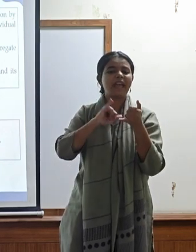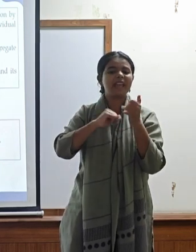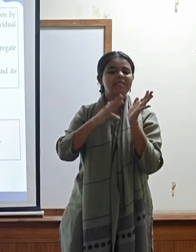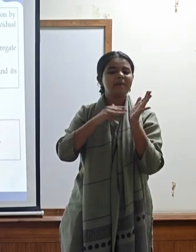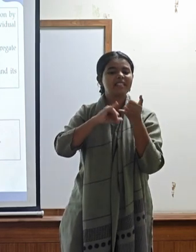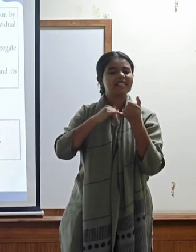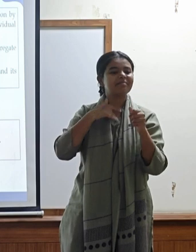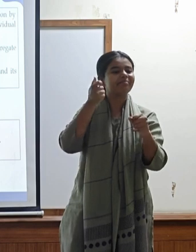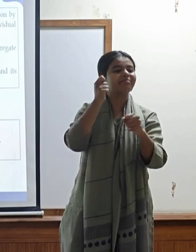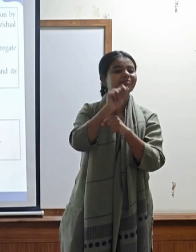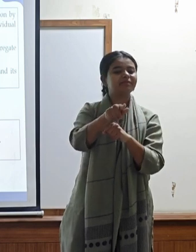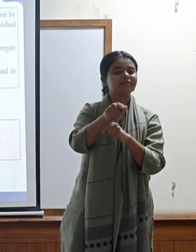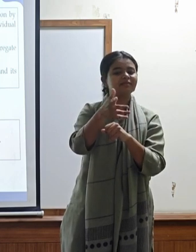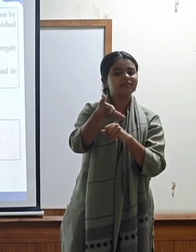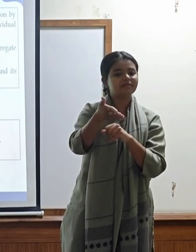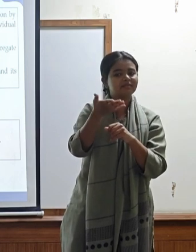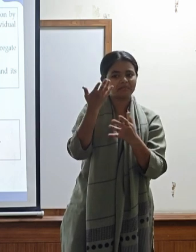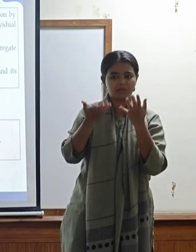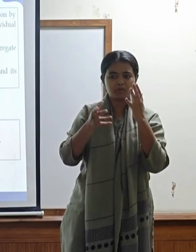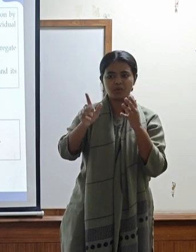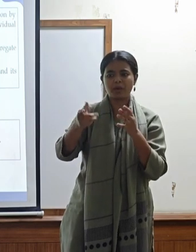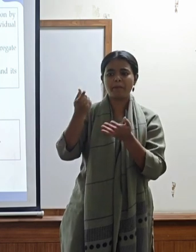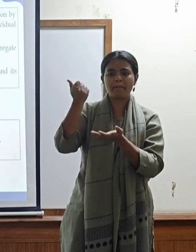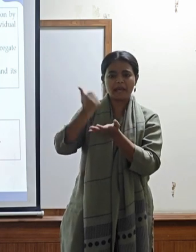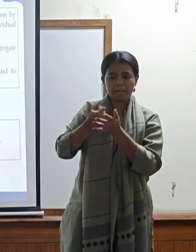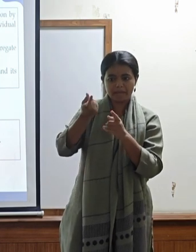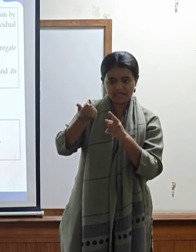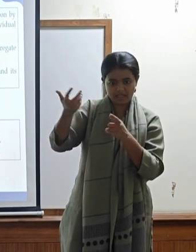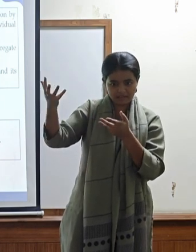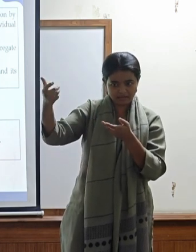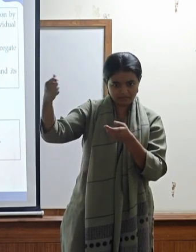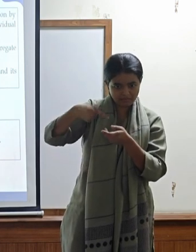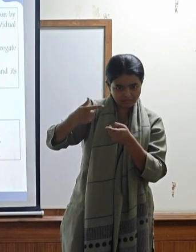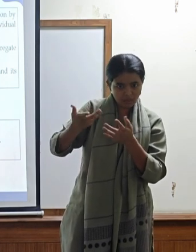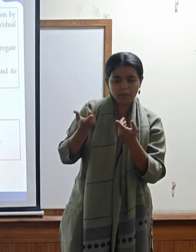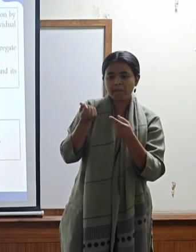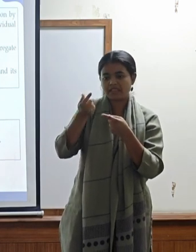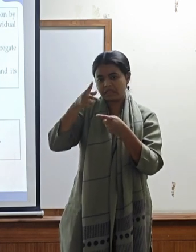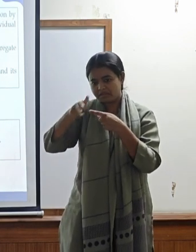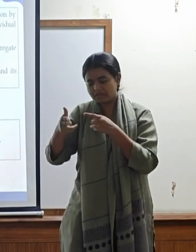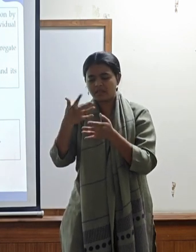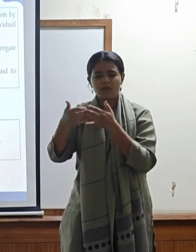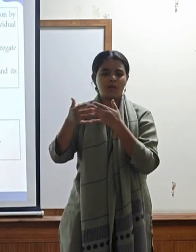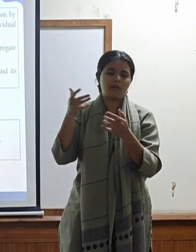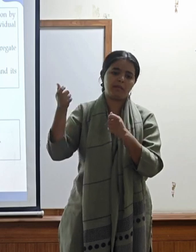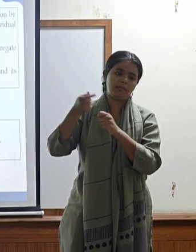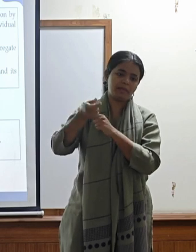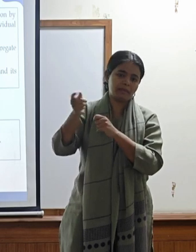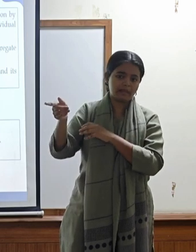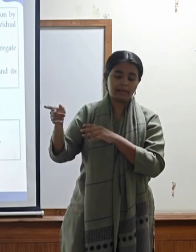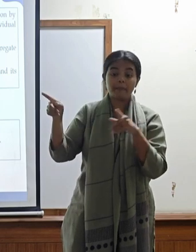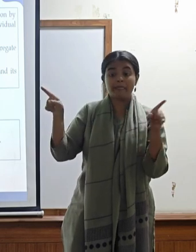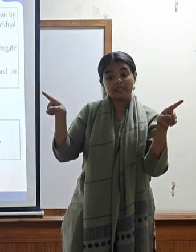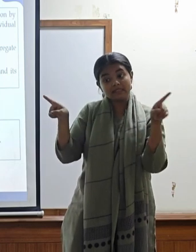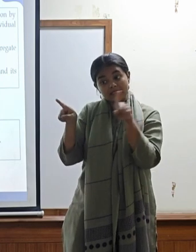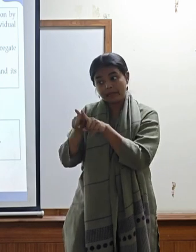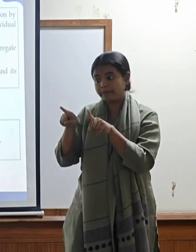कि आपका इतना पैसा इन्वेस्ट हुआ है। सो सिमिलर मैनर में ऐसे ही इस पूरे